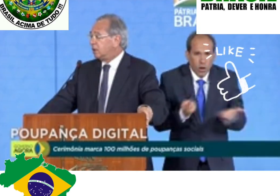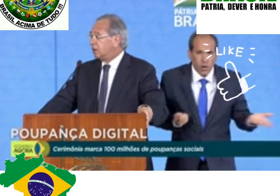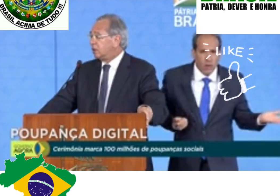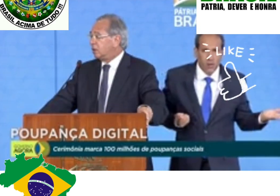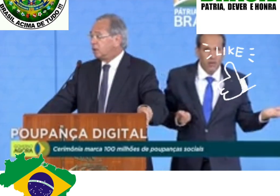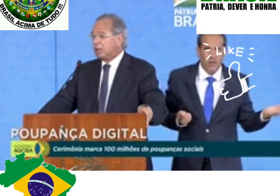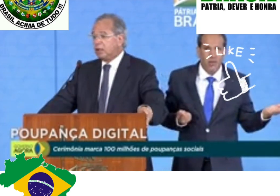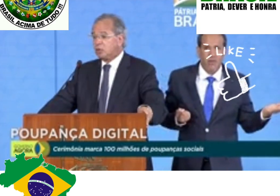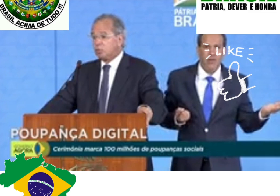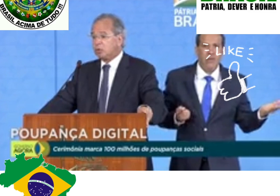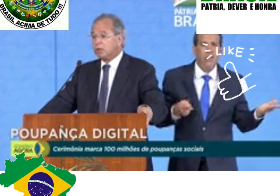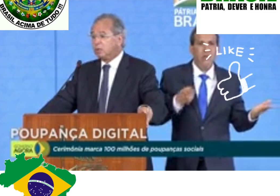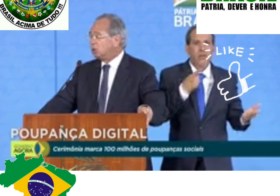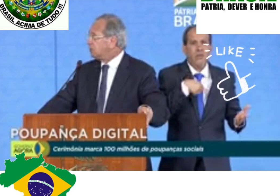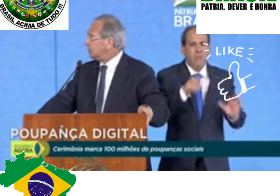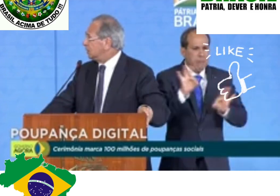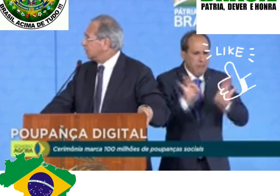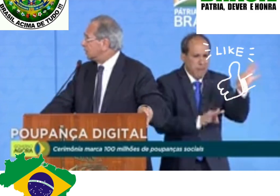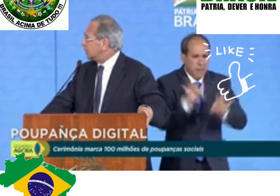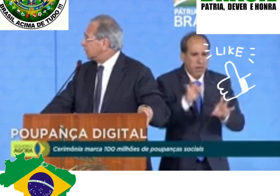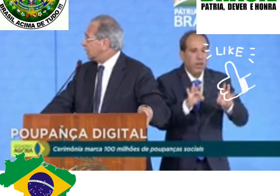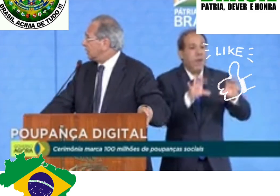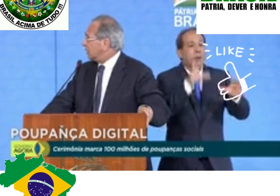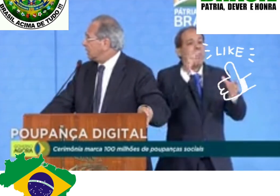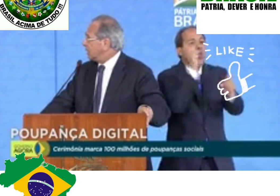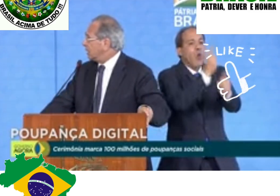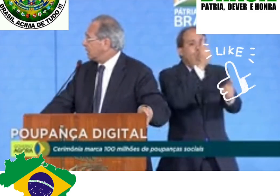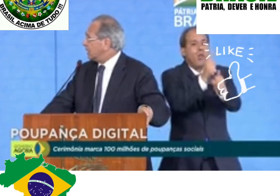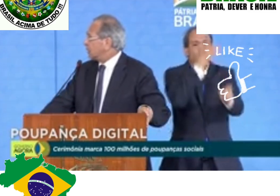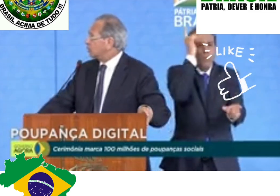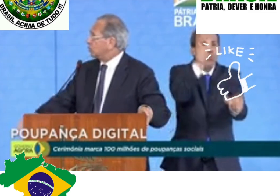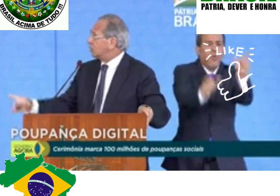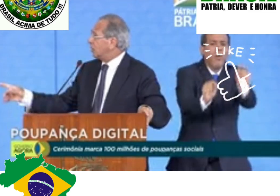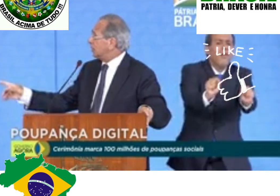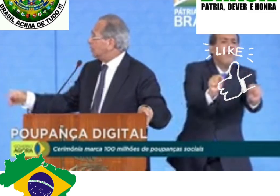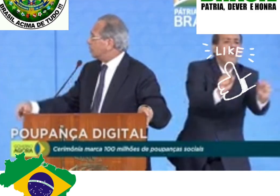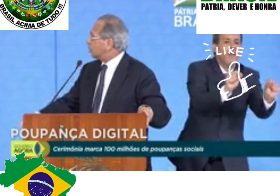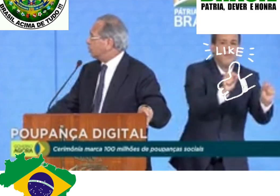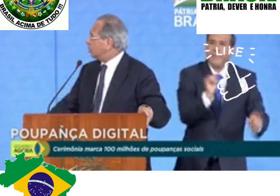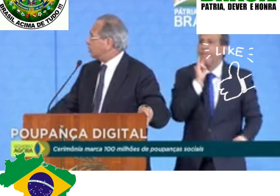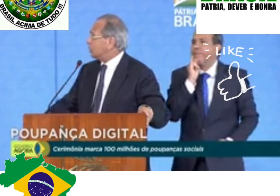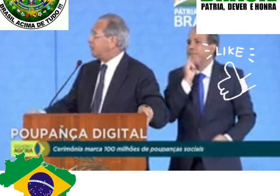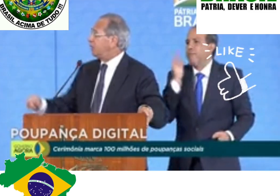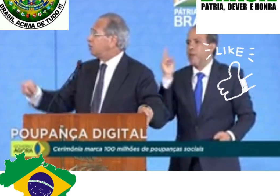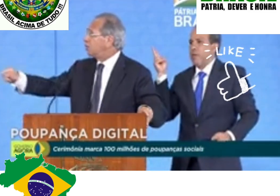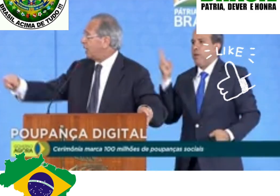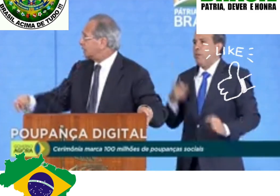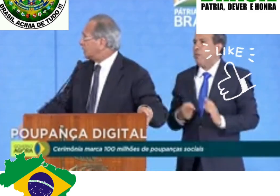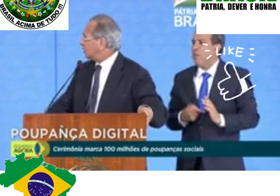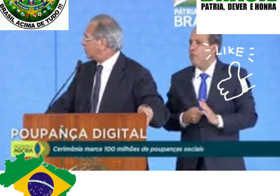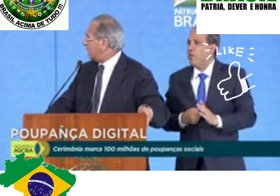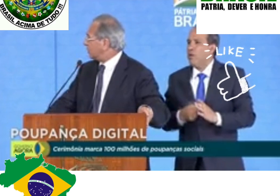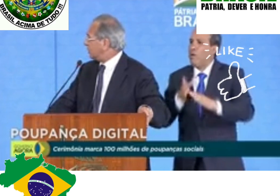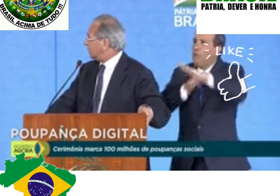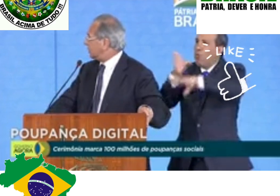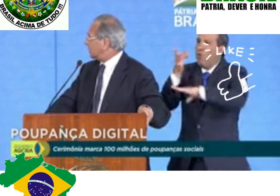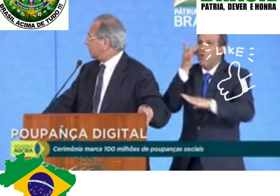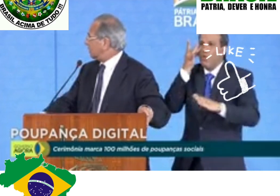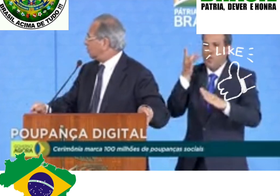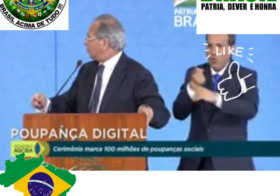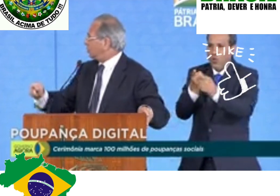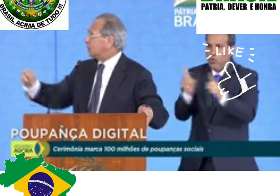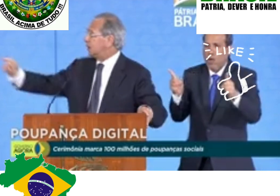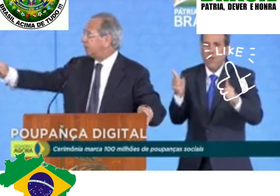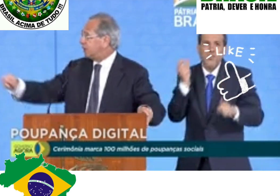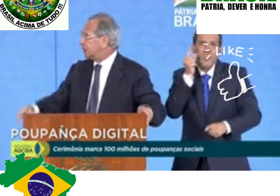imediatamente nós saímos buscando os invisíveis. Aqueles que o senhor dá o exemplo todo dia, o que vende o churrasquinho de gato ali na